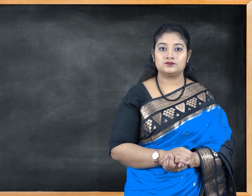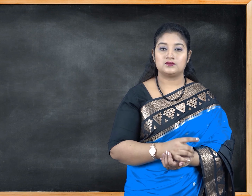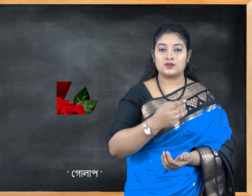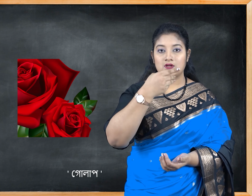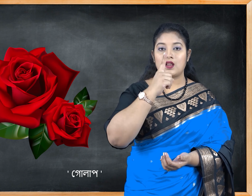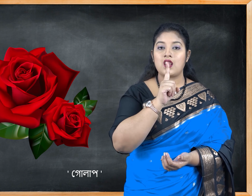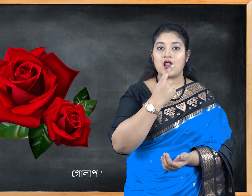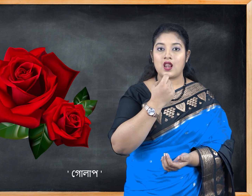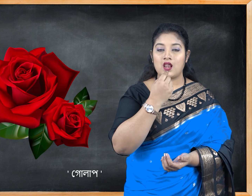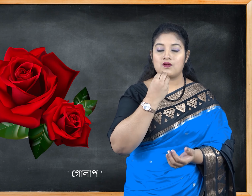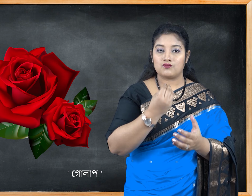গোলাপ,